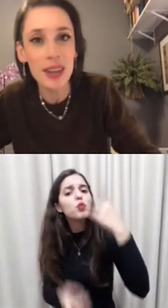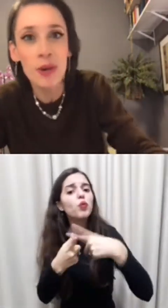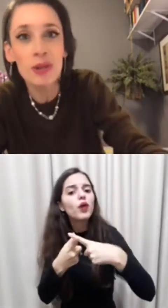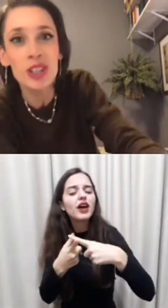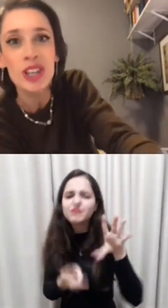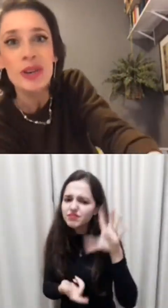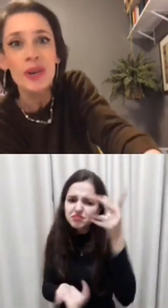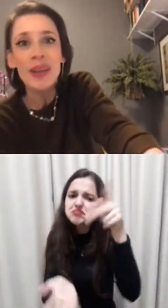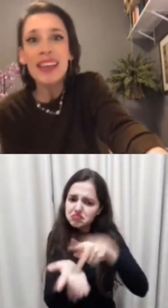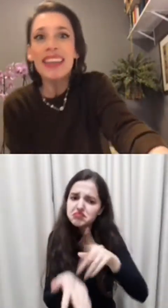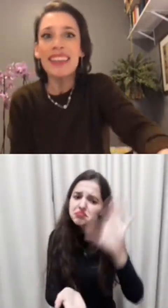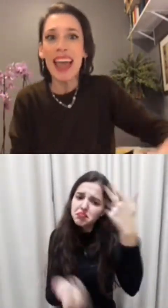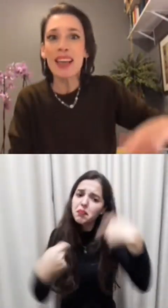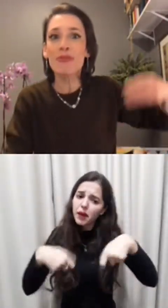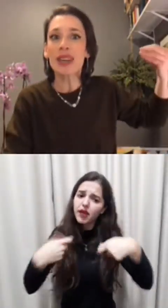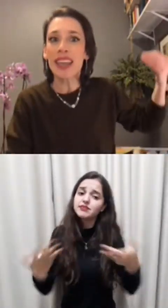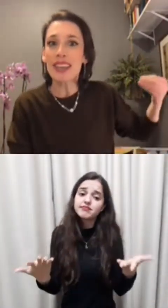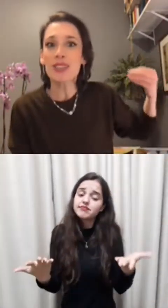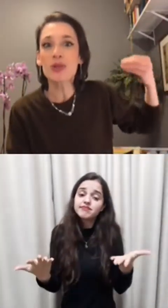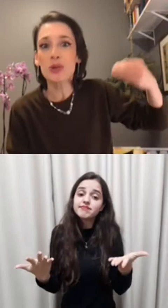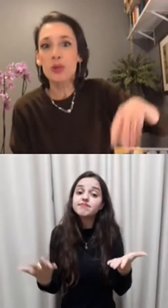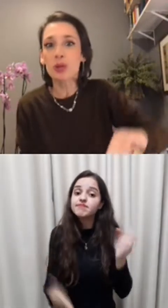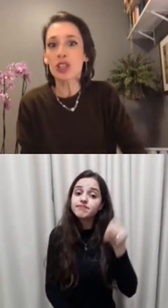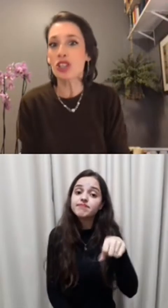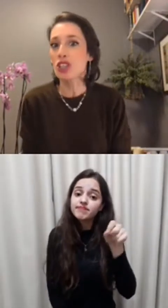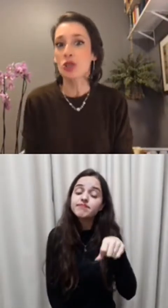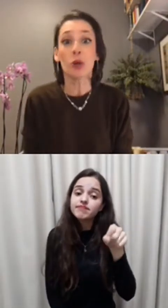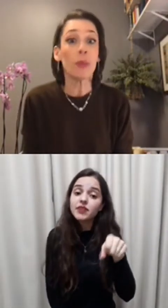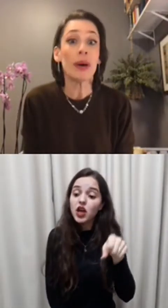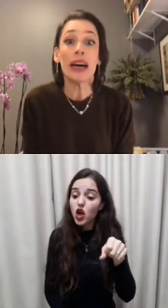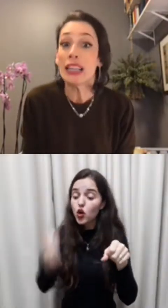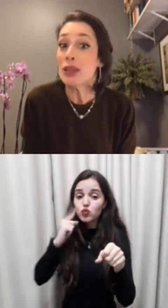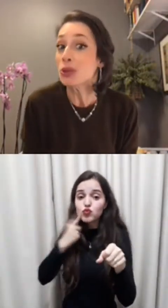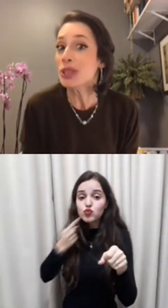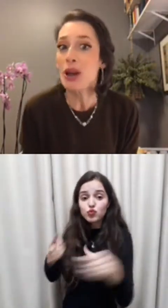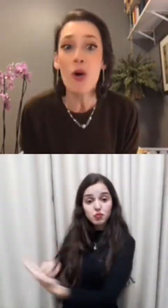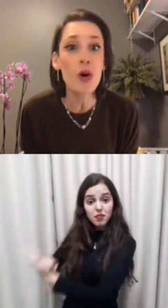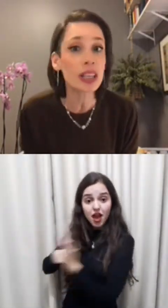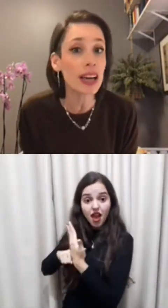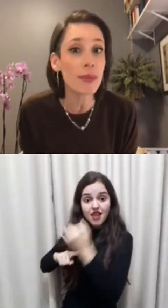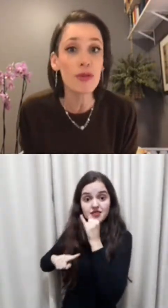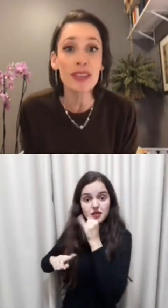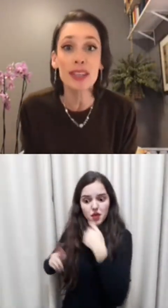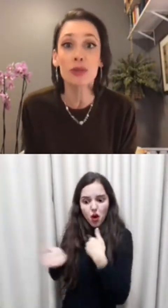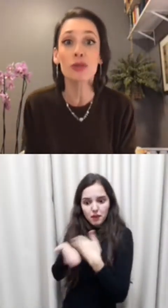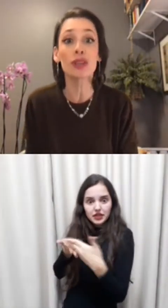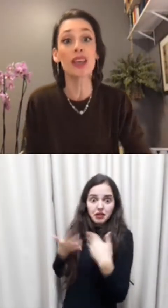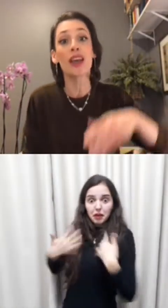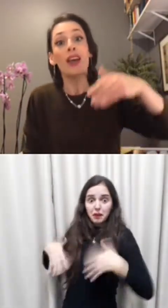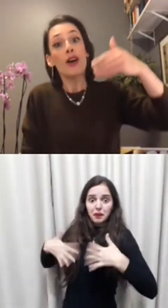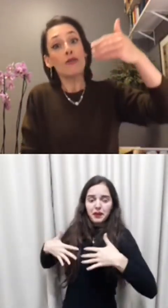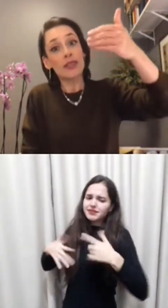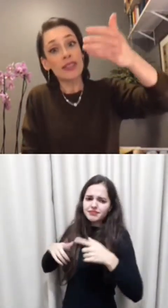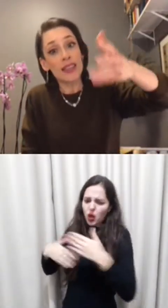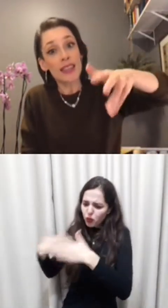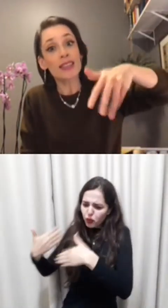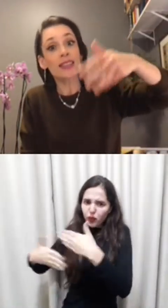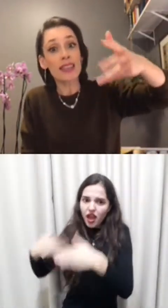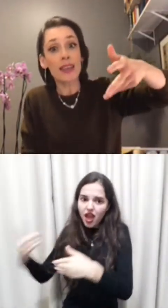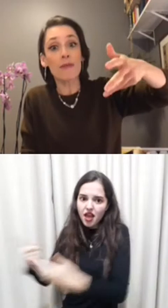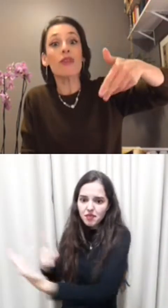acontecer contigo, né? E foi esse surdo que te deixou no pânico, no terror, que acabou fazendo com que